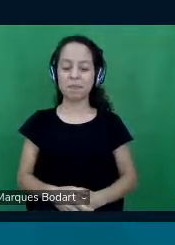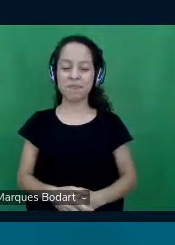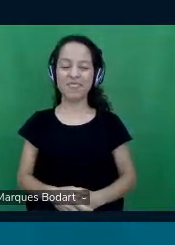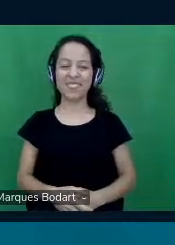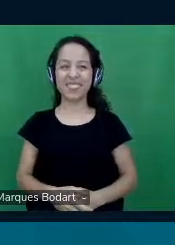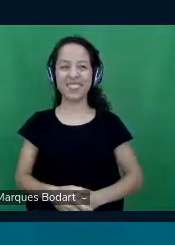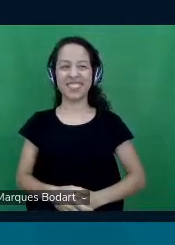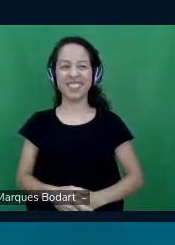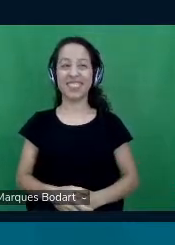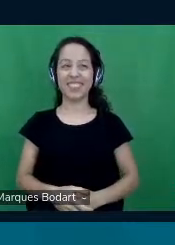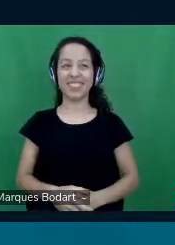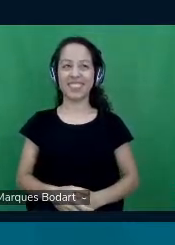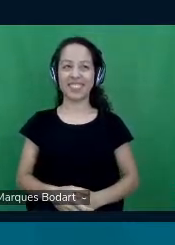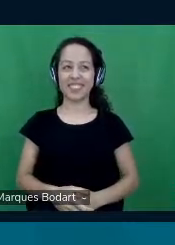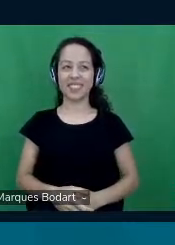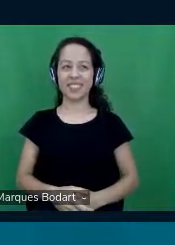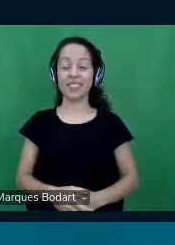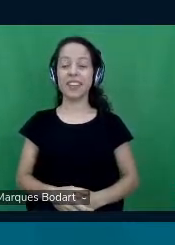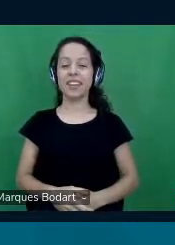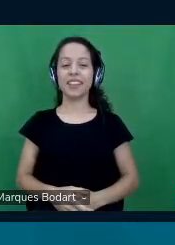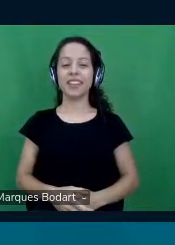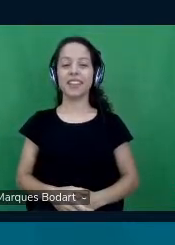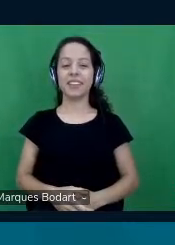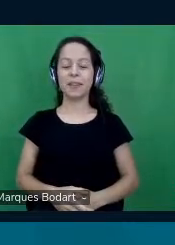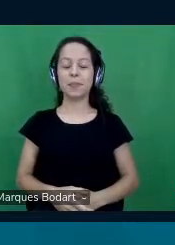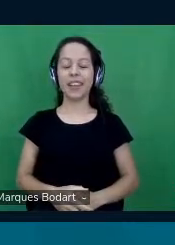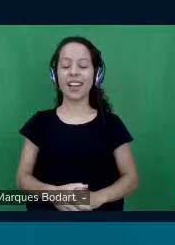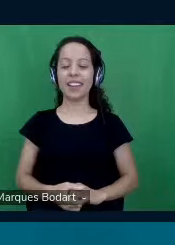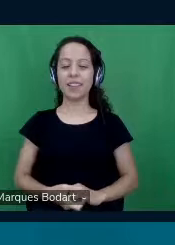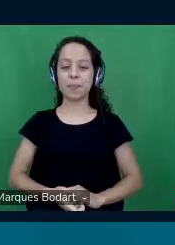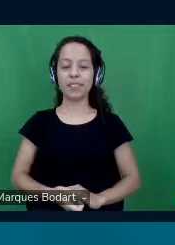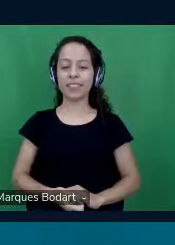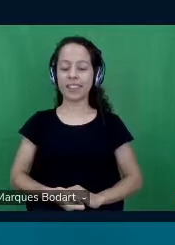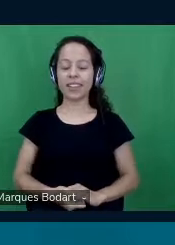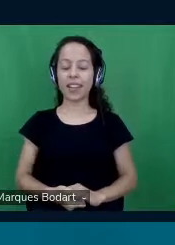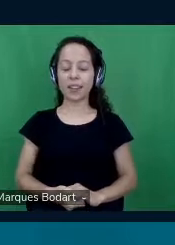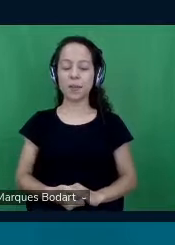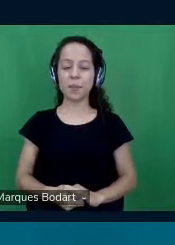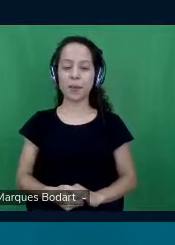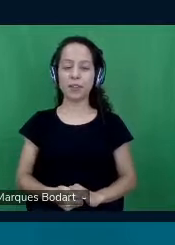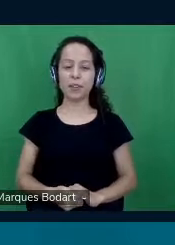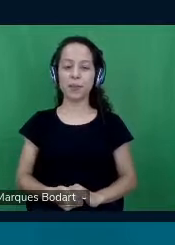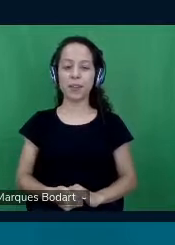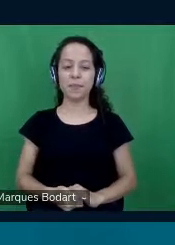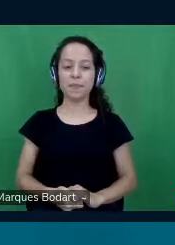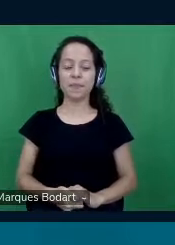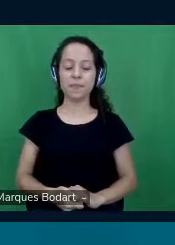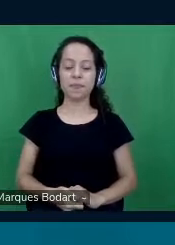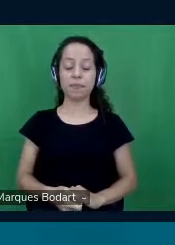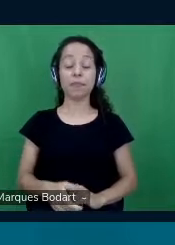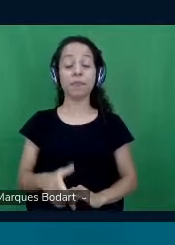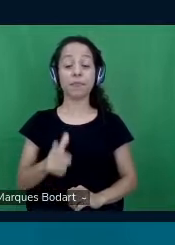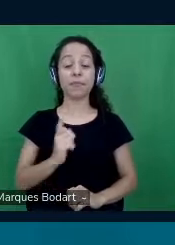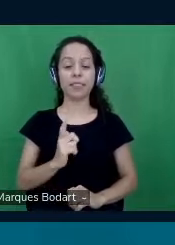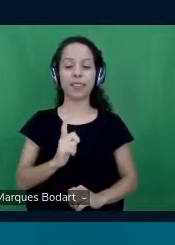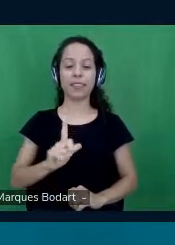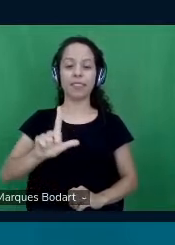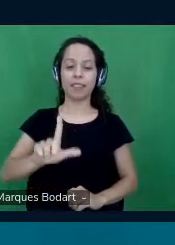excluída ainda do acesso ao ensino superior. Então, a Lei de Diretrizes e Bases, né, a